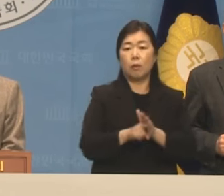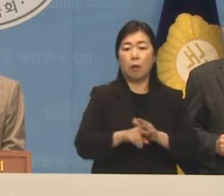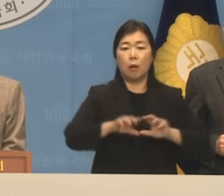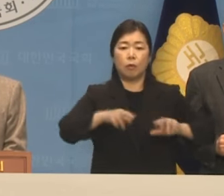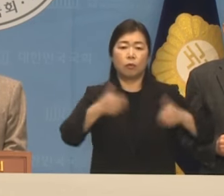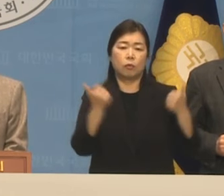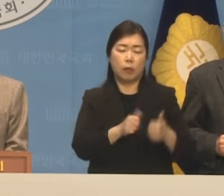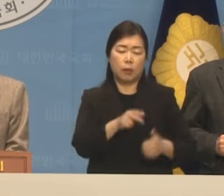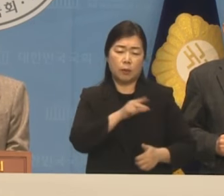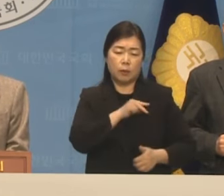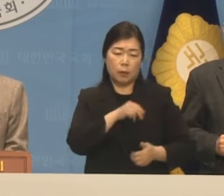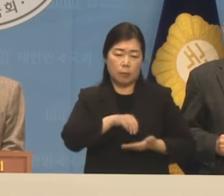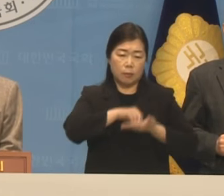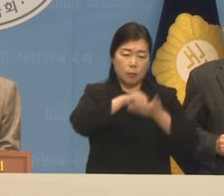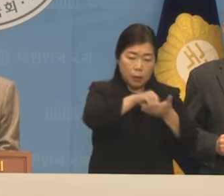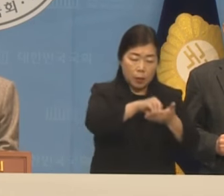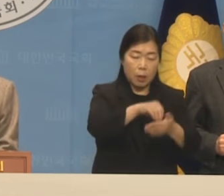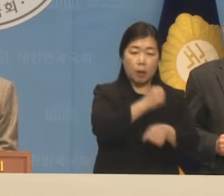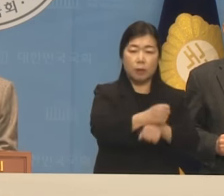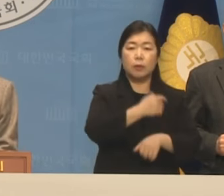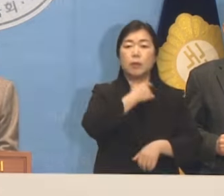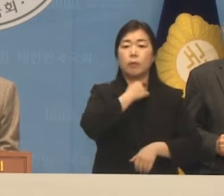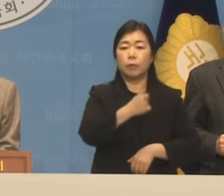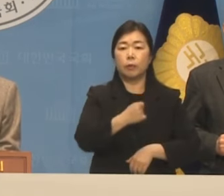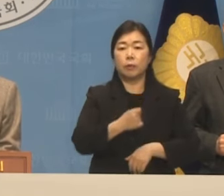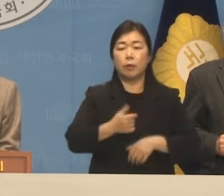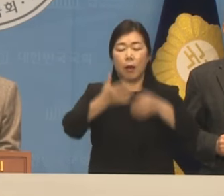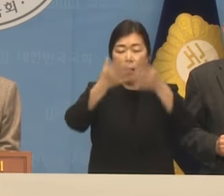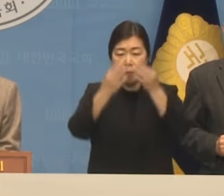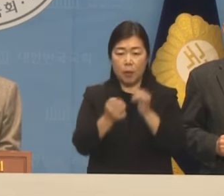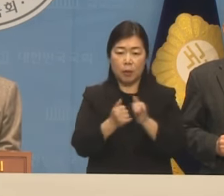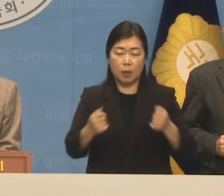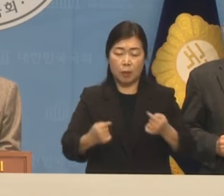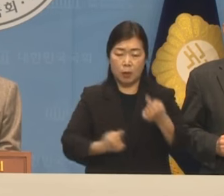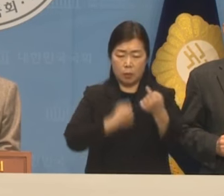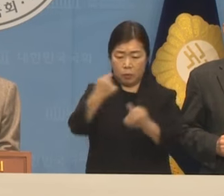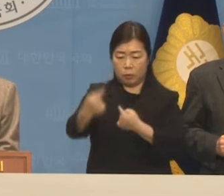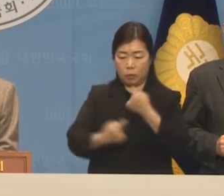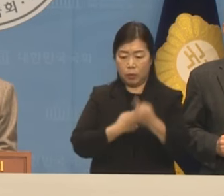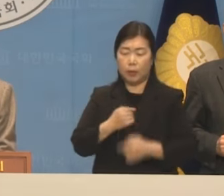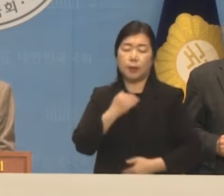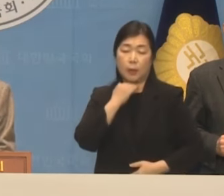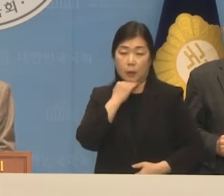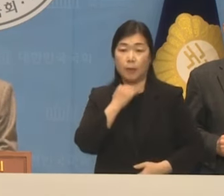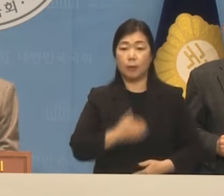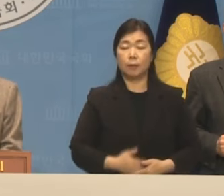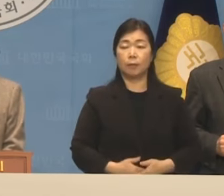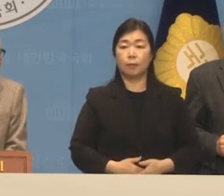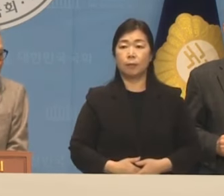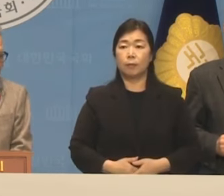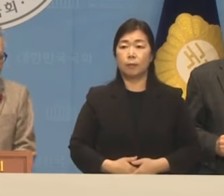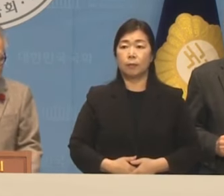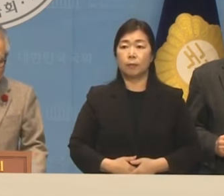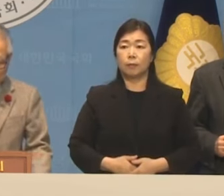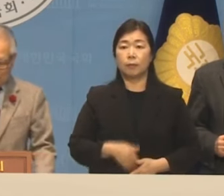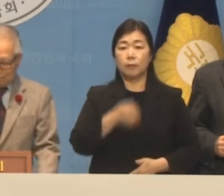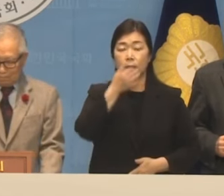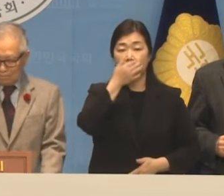하는 많은 이들의 응모를 기다리겠습니다. 고맙습니다.